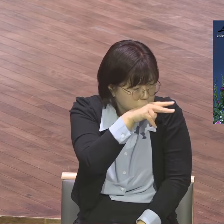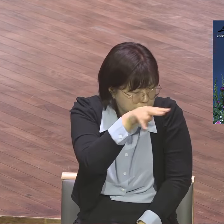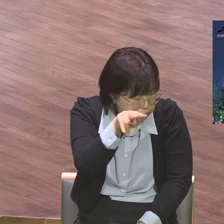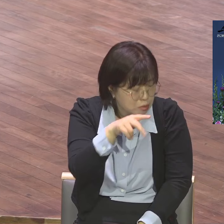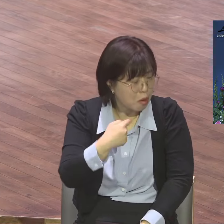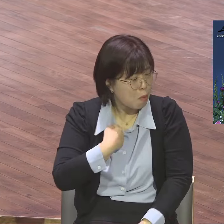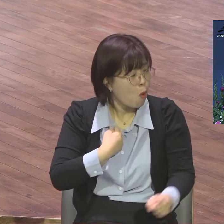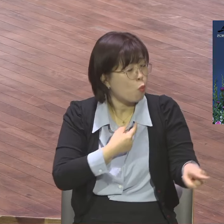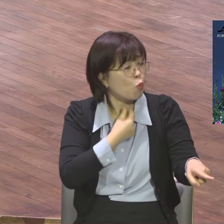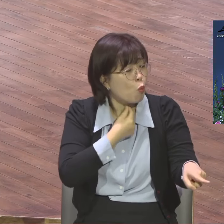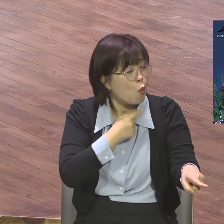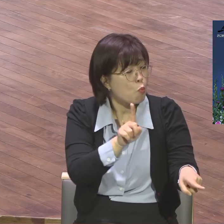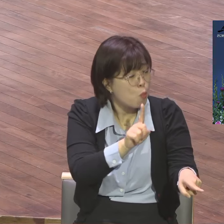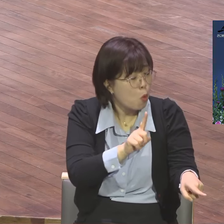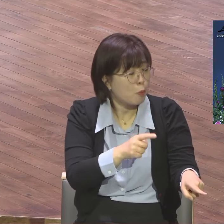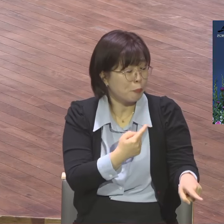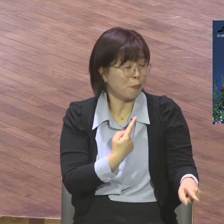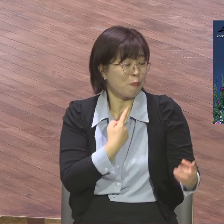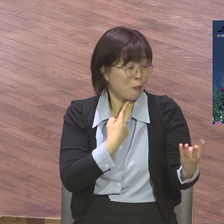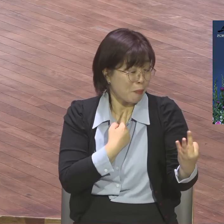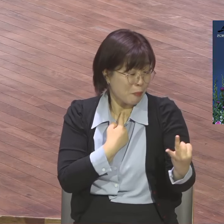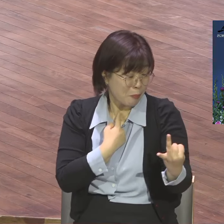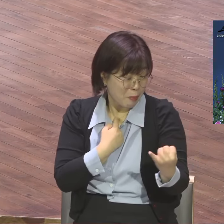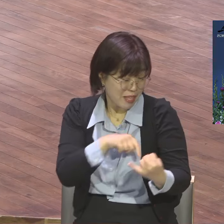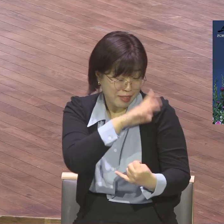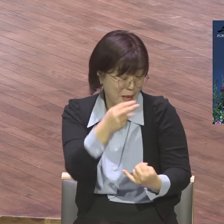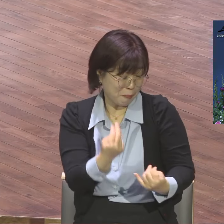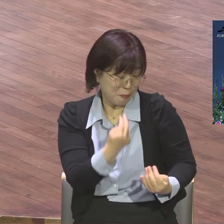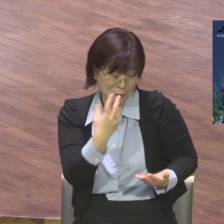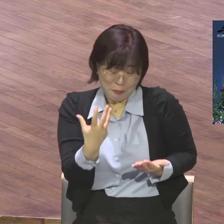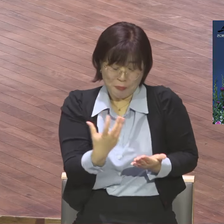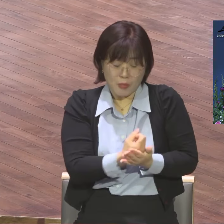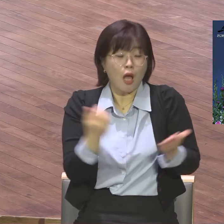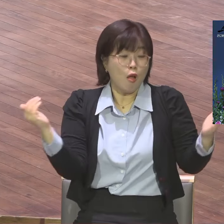해봤다. 다 해봐도 그게 답이 없더라.